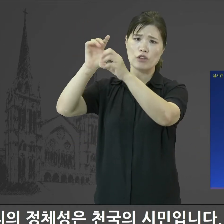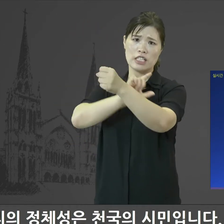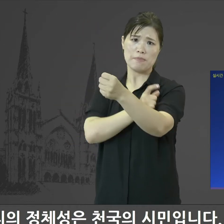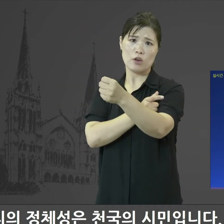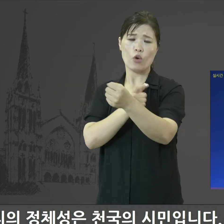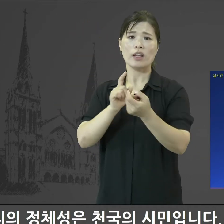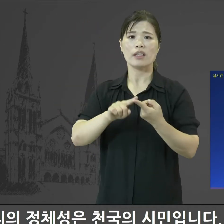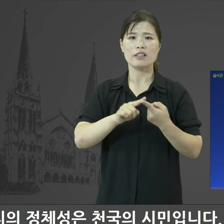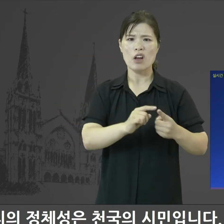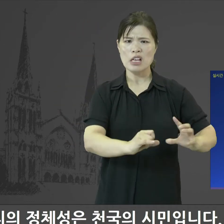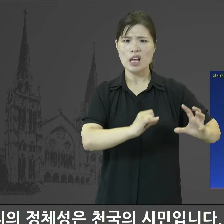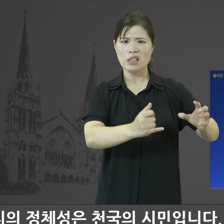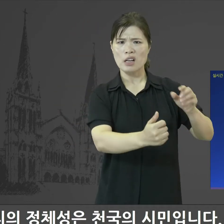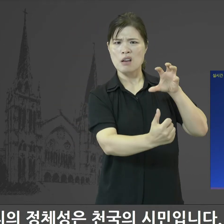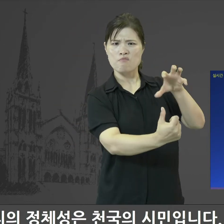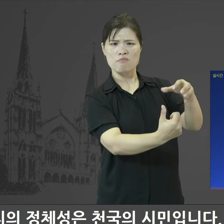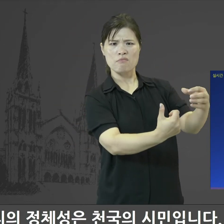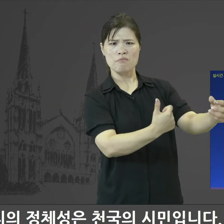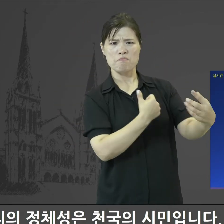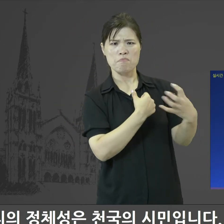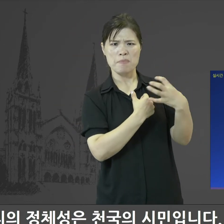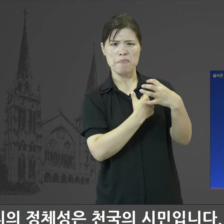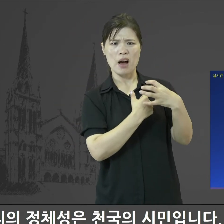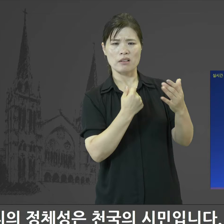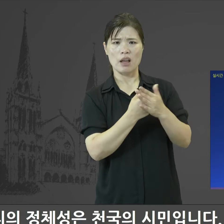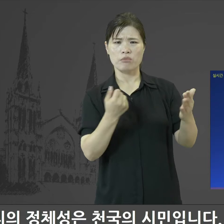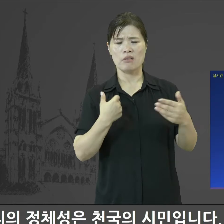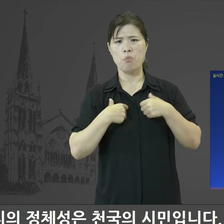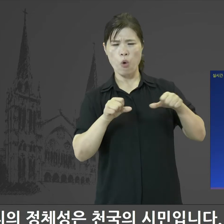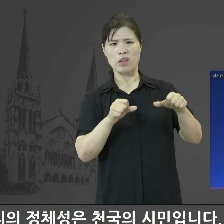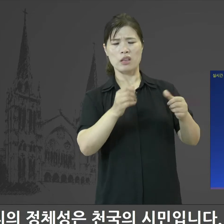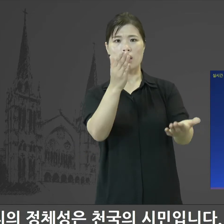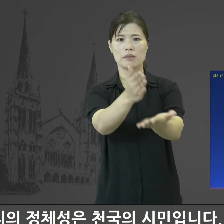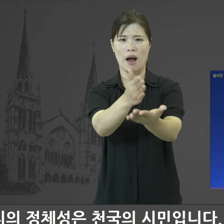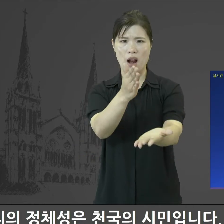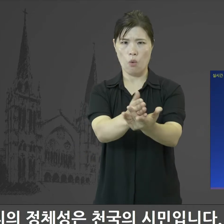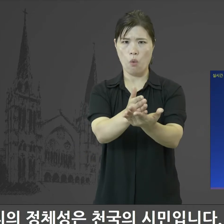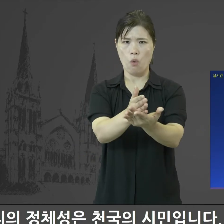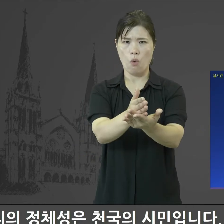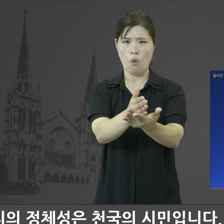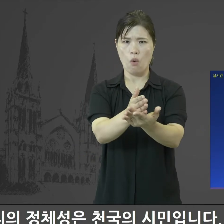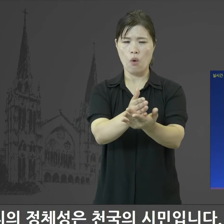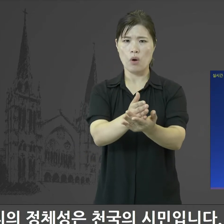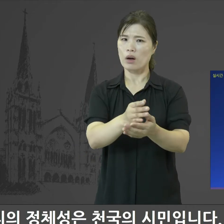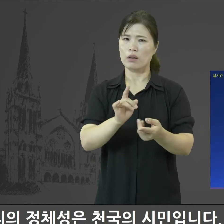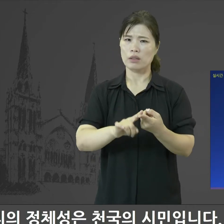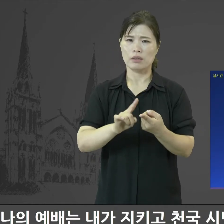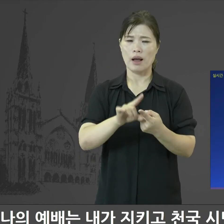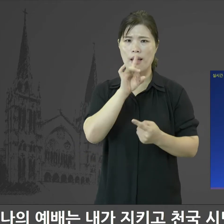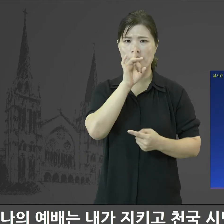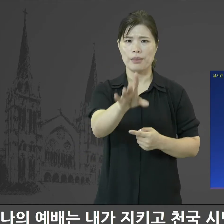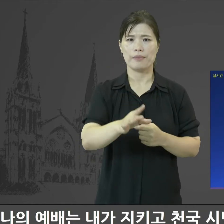인하여서 포기하거나 그것을 계속적으로 유지하기를 주저하면 안 됩니다.